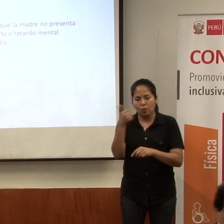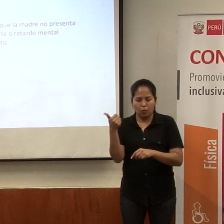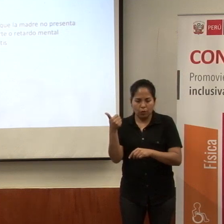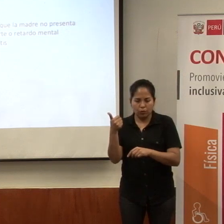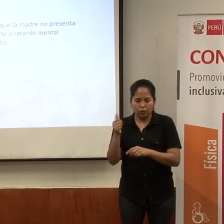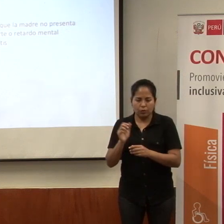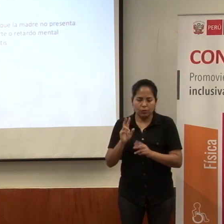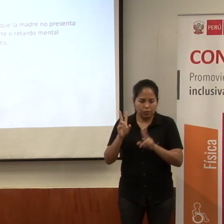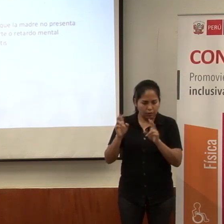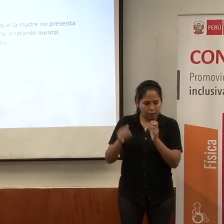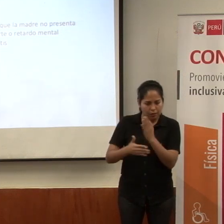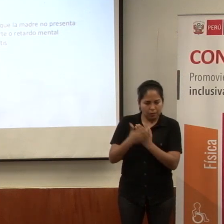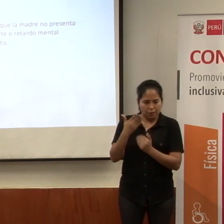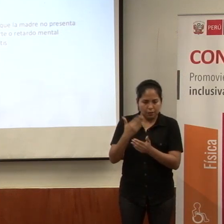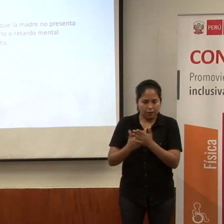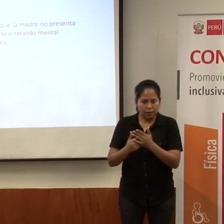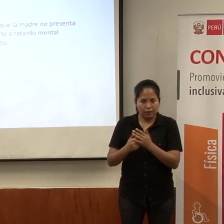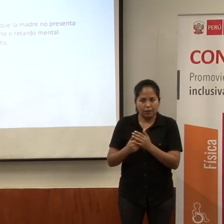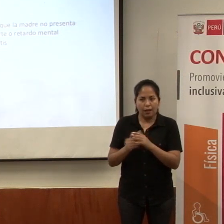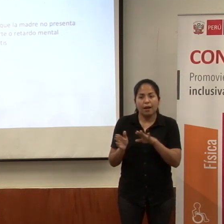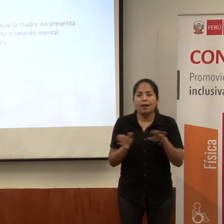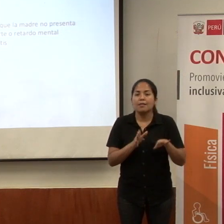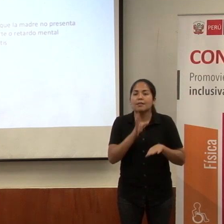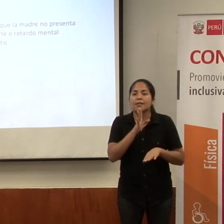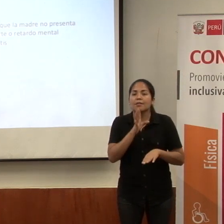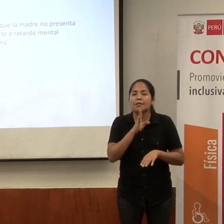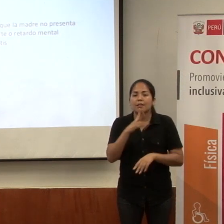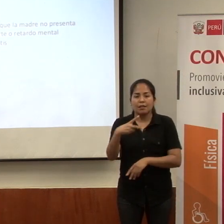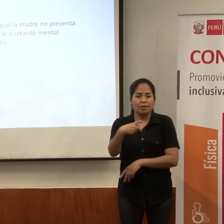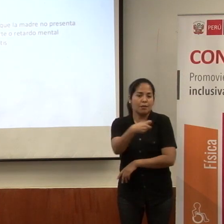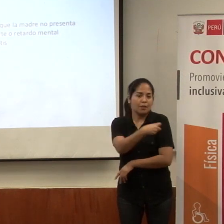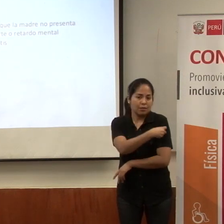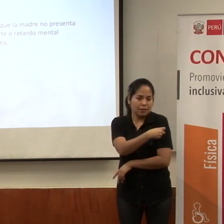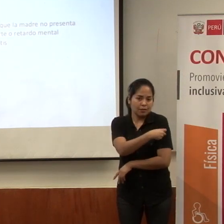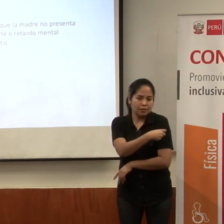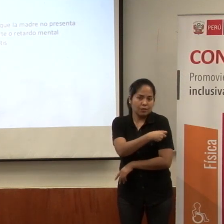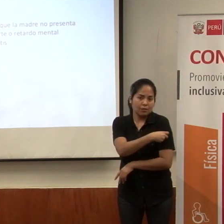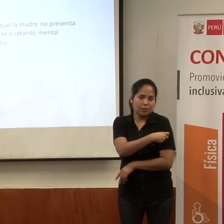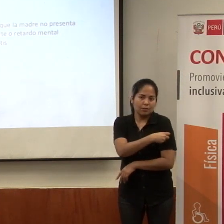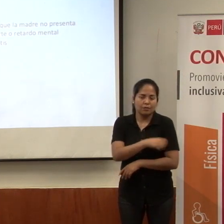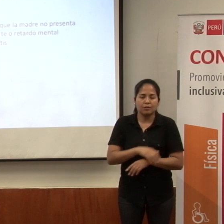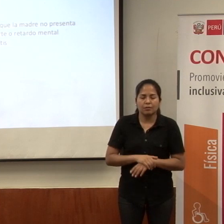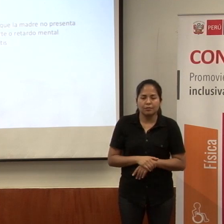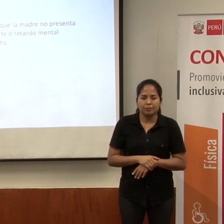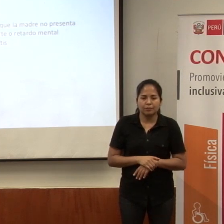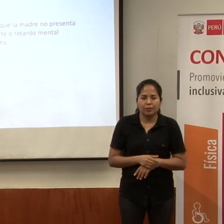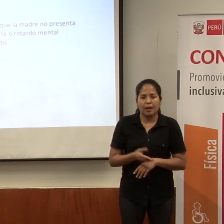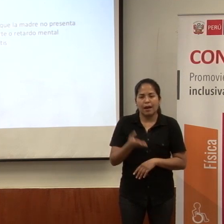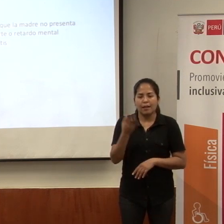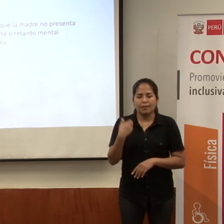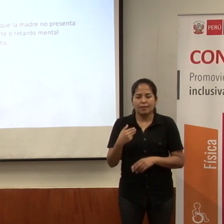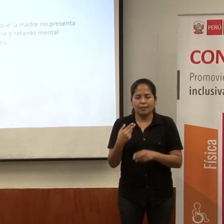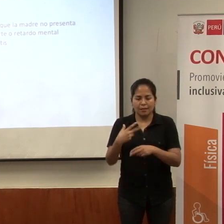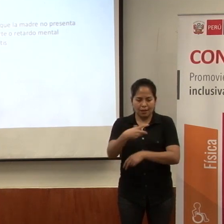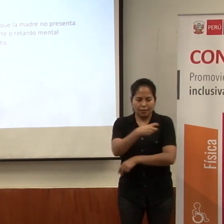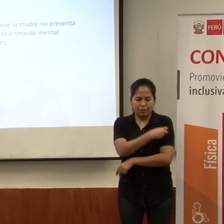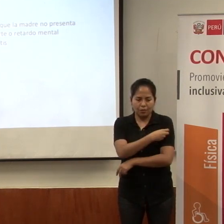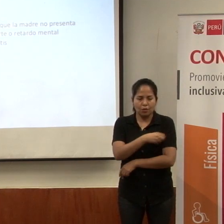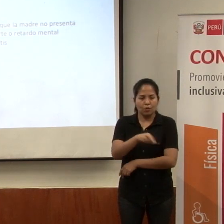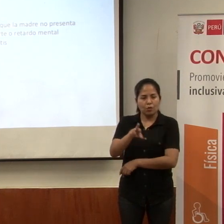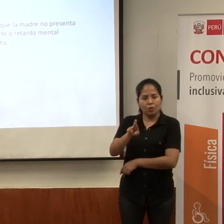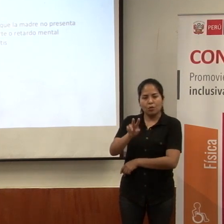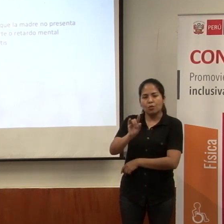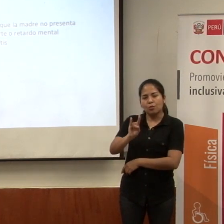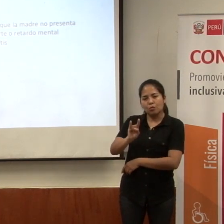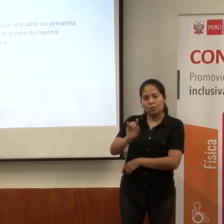Estábamos hablando nosotros de la vacunación. La rubiola ha sido en el mundo la principal causa de ceguera, históricamente.